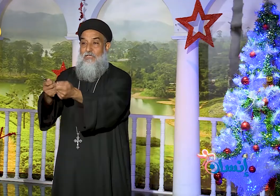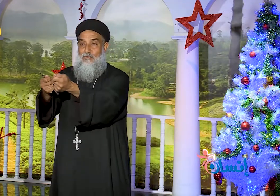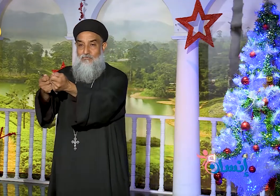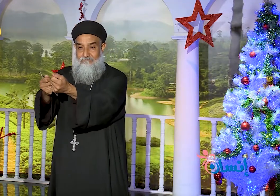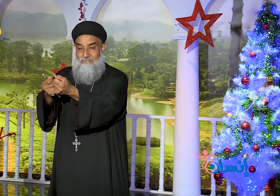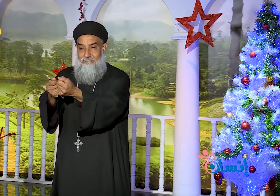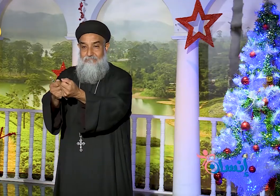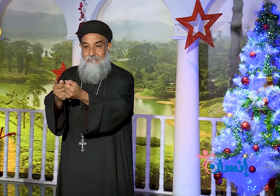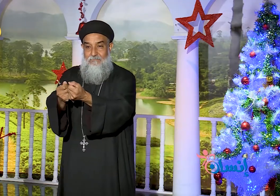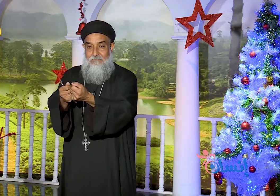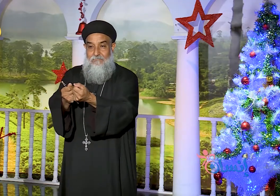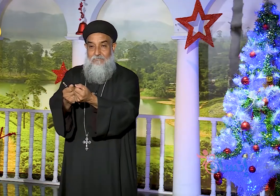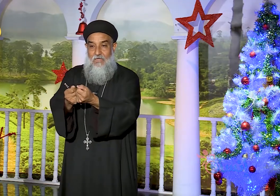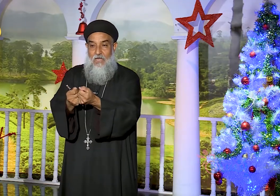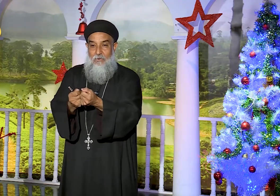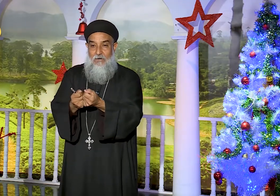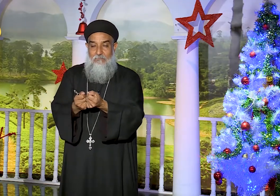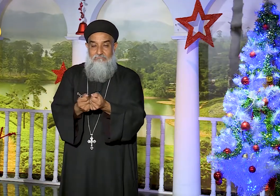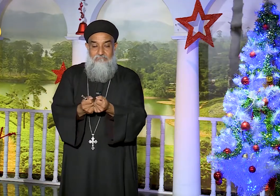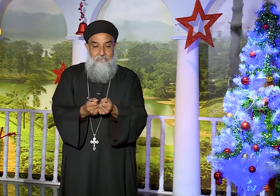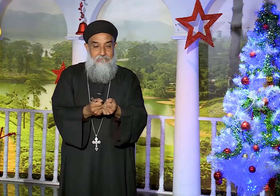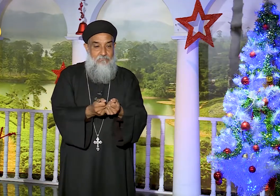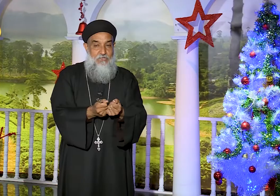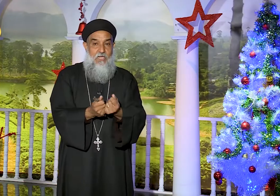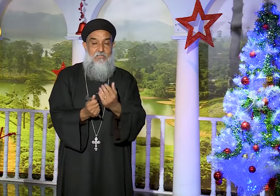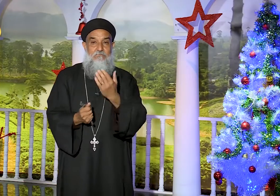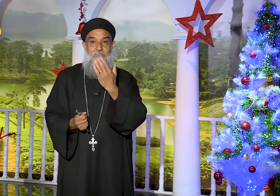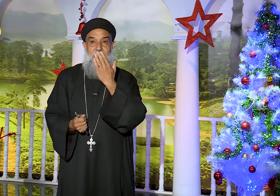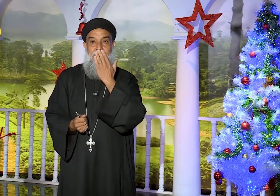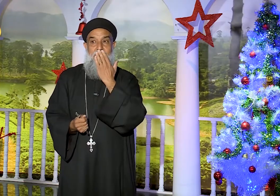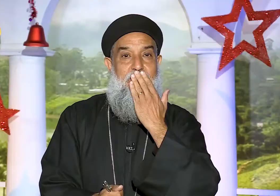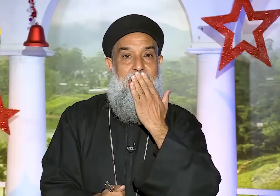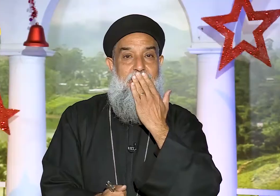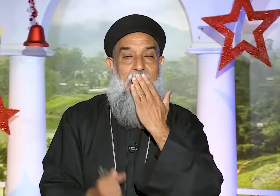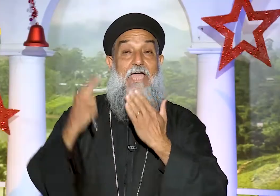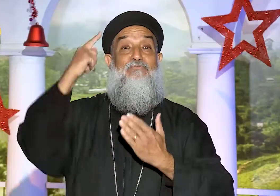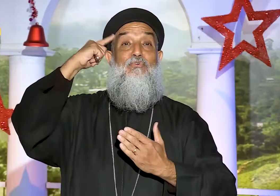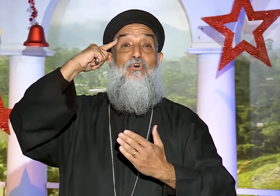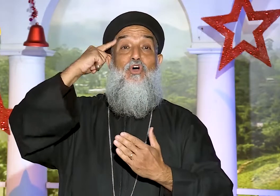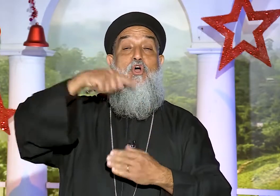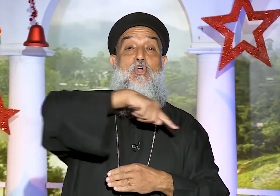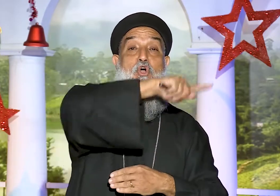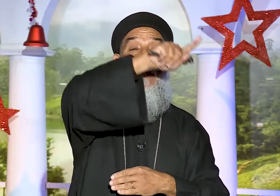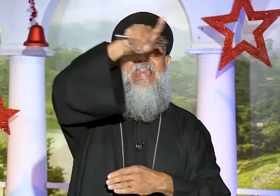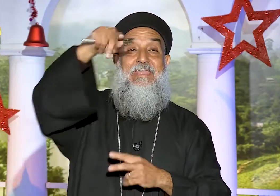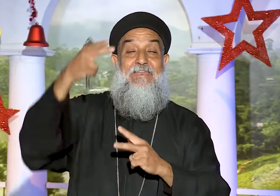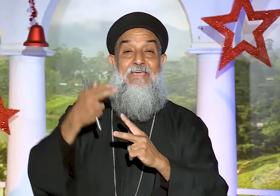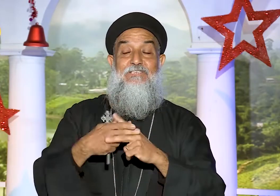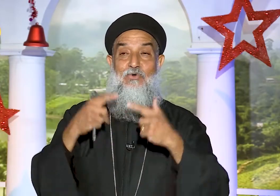شدوا طلع بره ساكت. عرفوا كل الناس ان هو